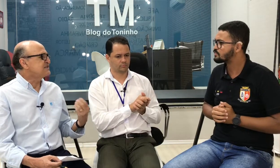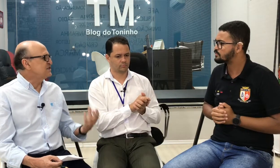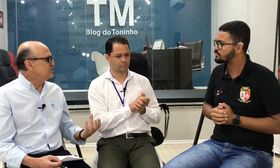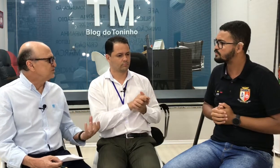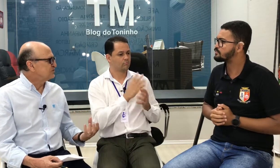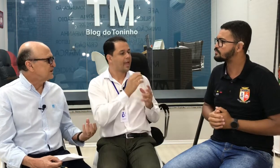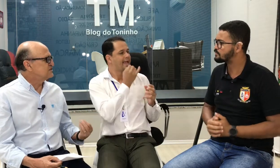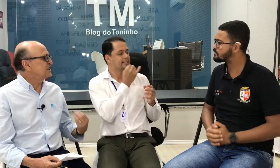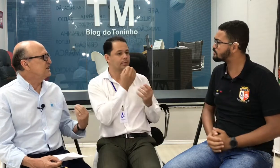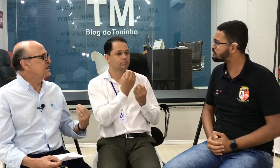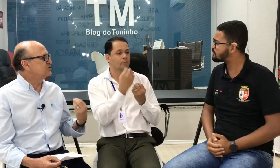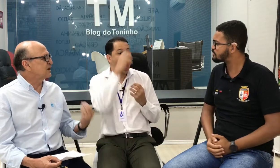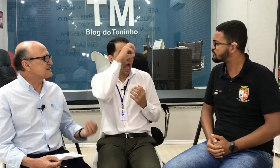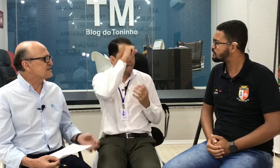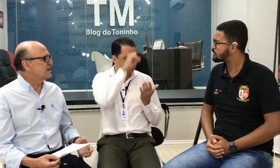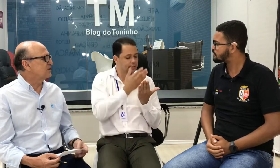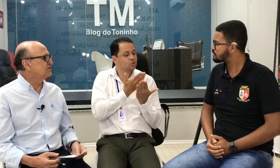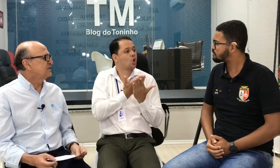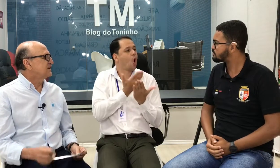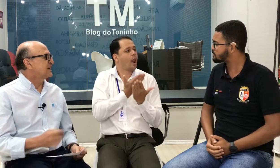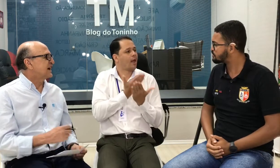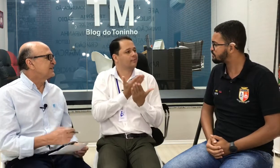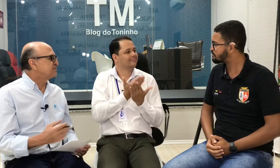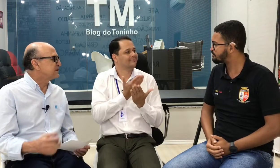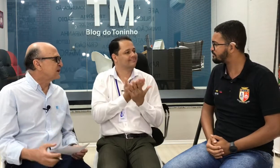ensino, adquirir educação na área pedagógica?